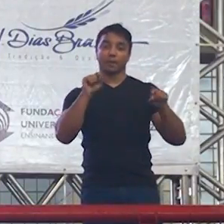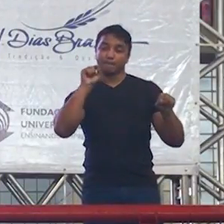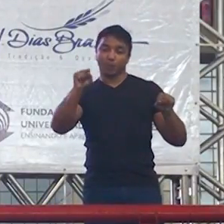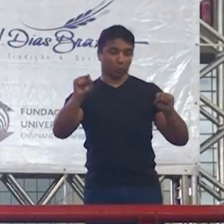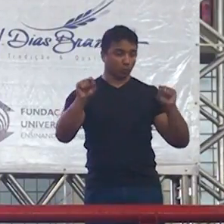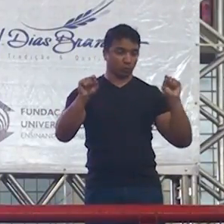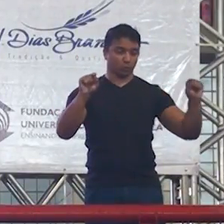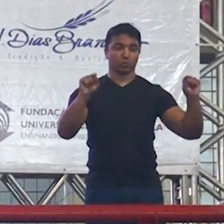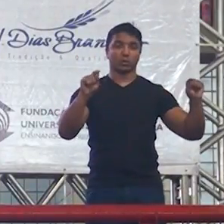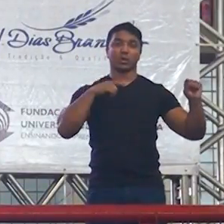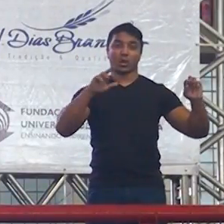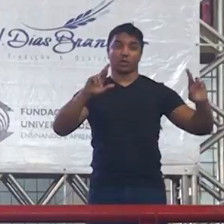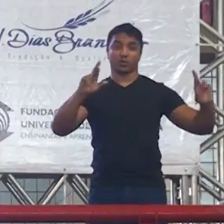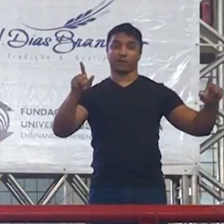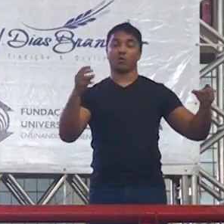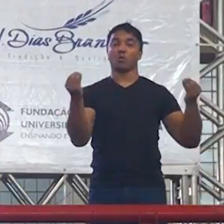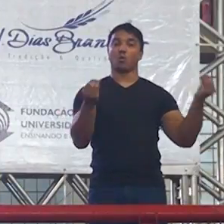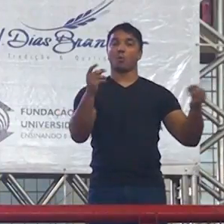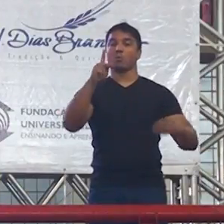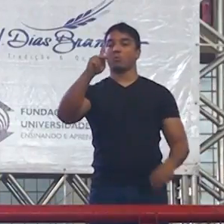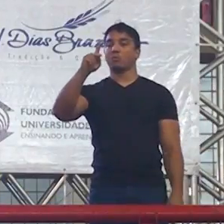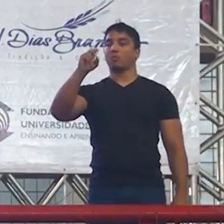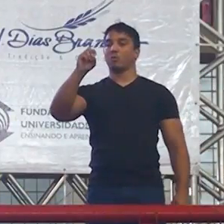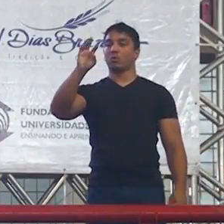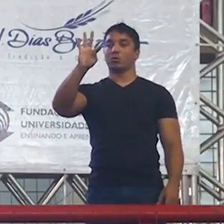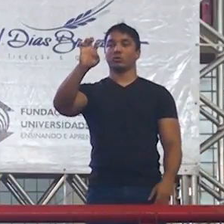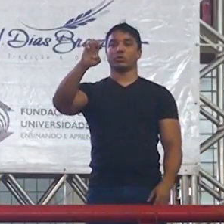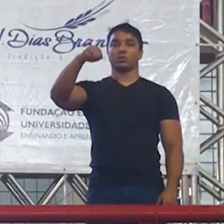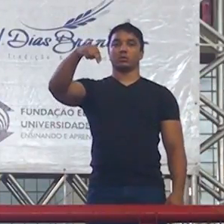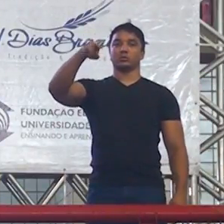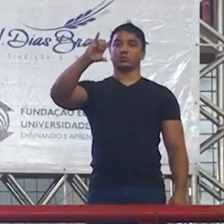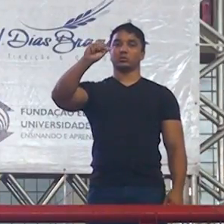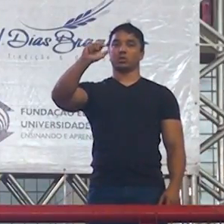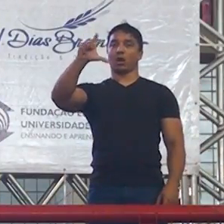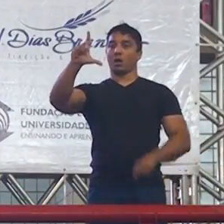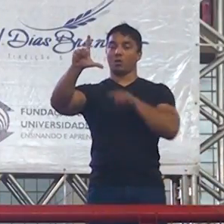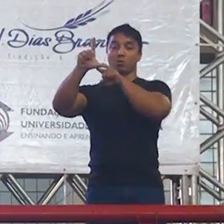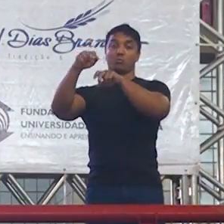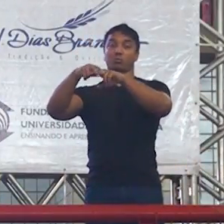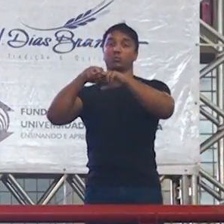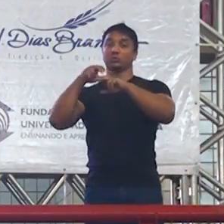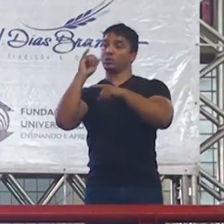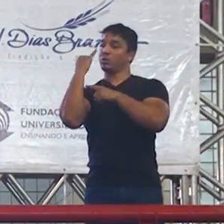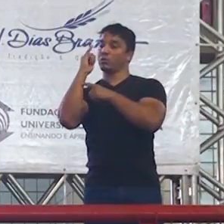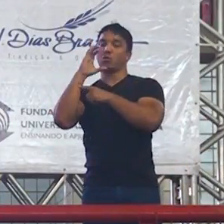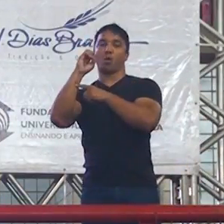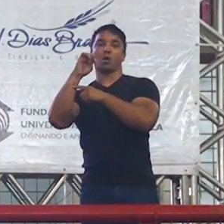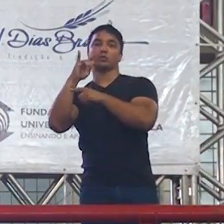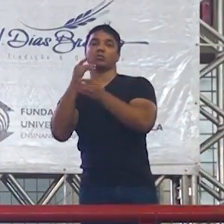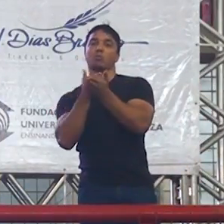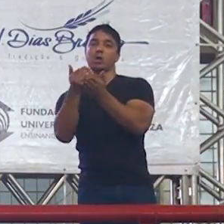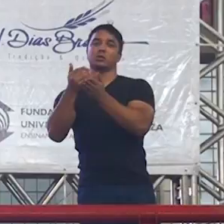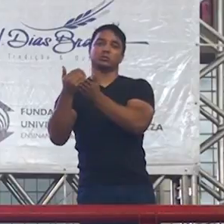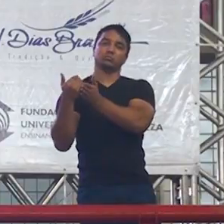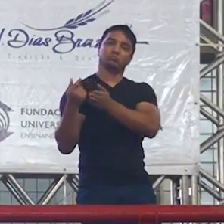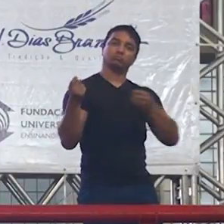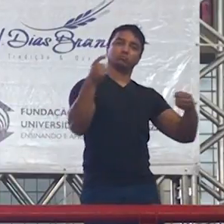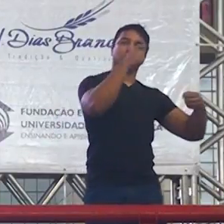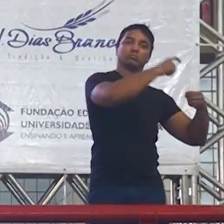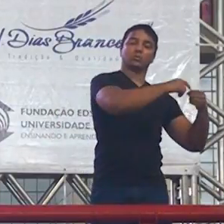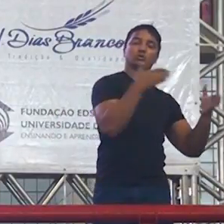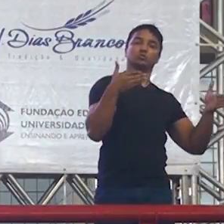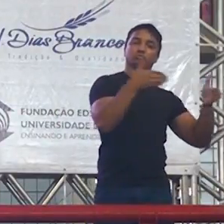pontos tenham uma diferença de potencial. É por isso que a corrente elétrica, ela vai de um ponto para outro.